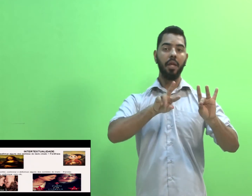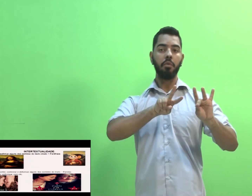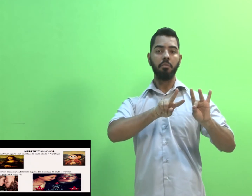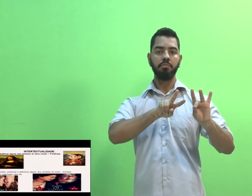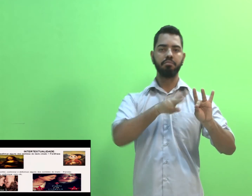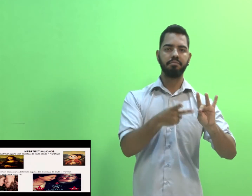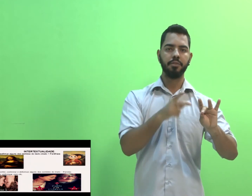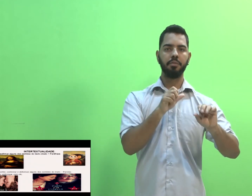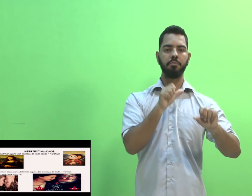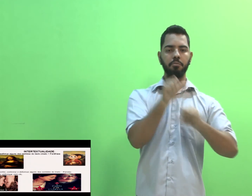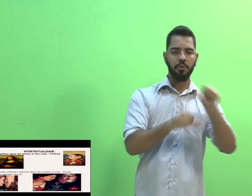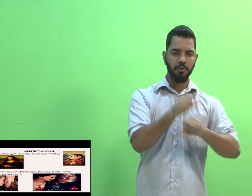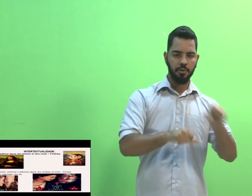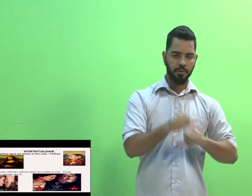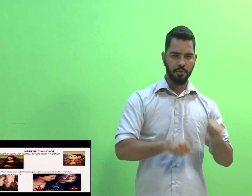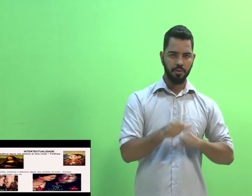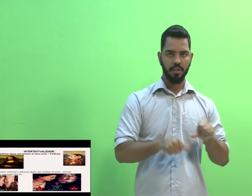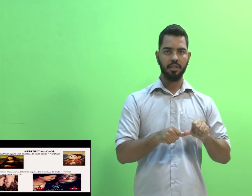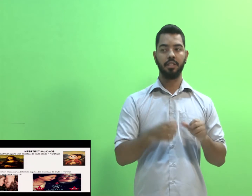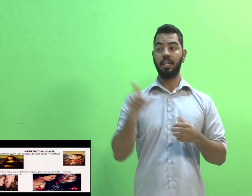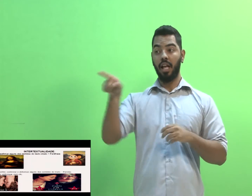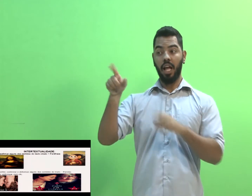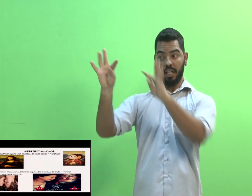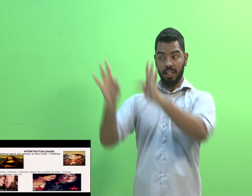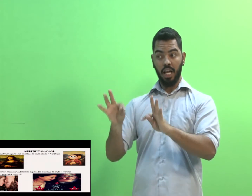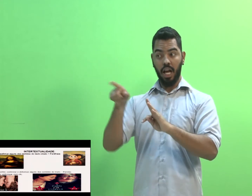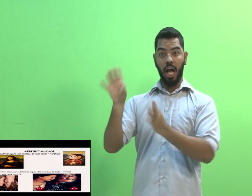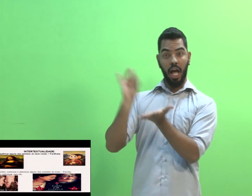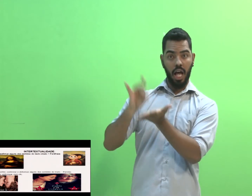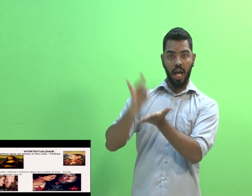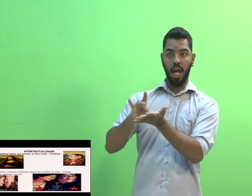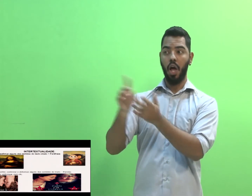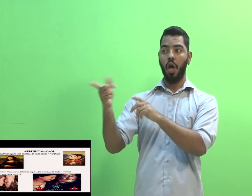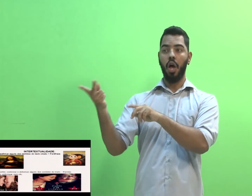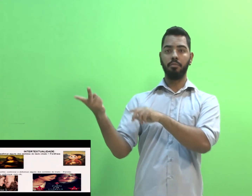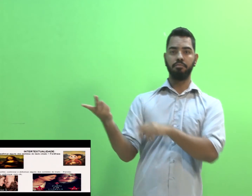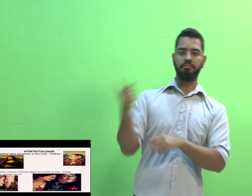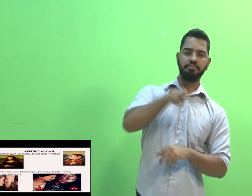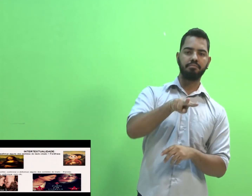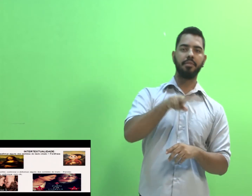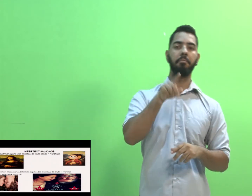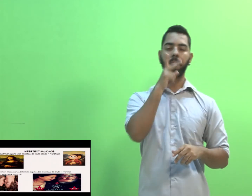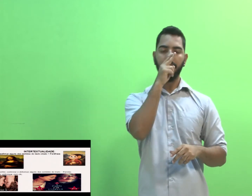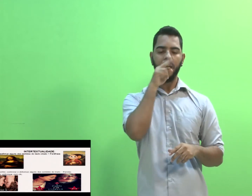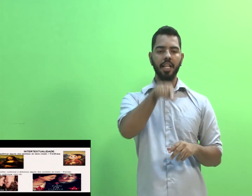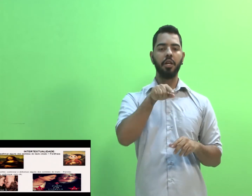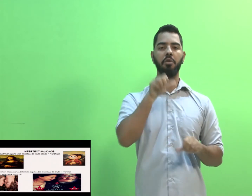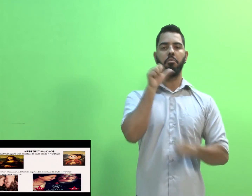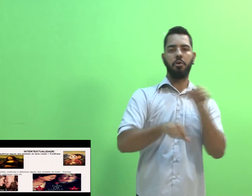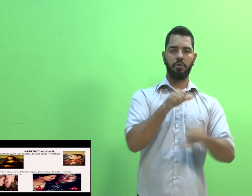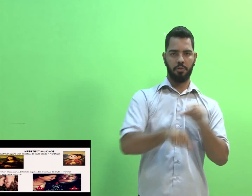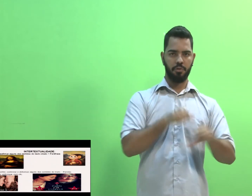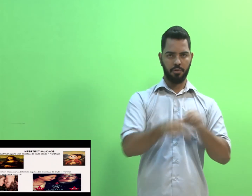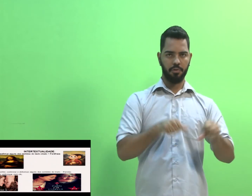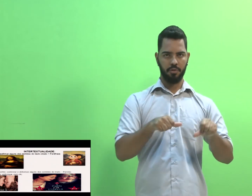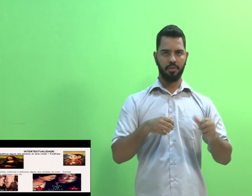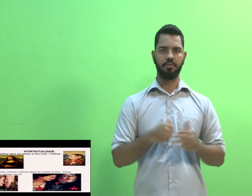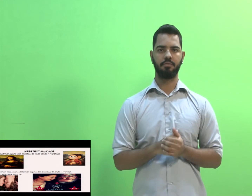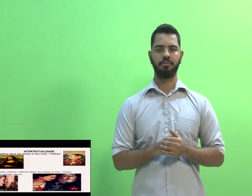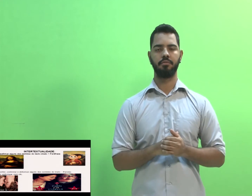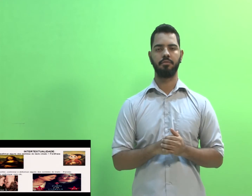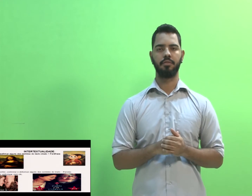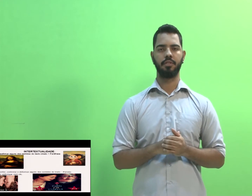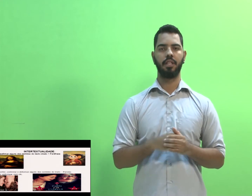normalmente é polemizar com o primeiro texto, deformando o seu sentido. Então nós temos ali um quadro de divulgação do filme A Culpa é